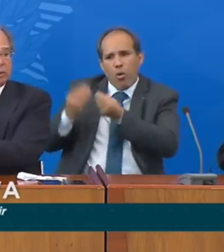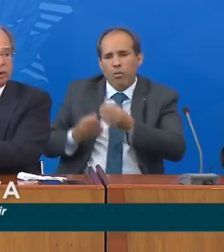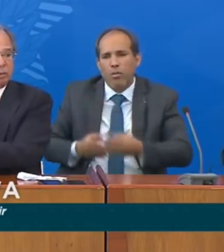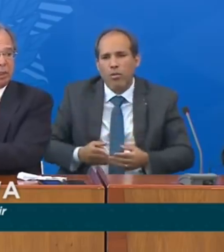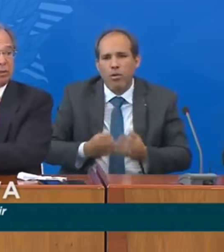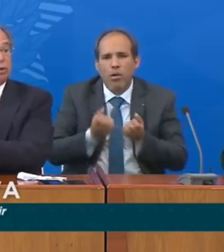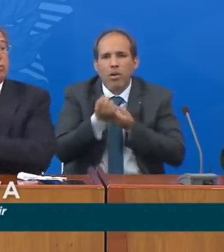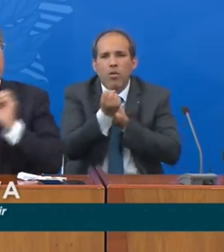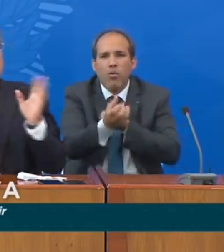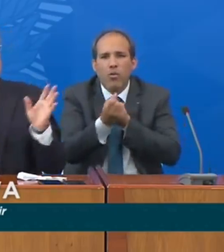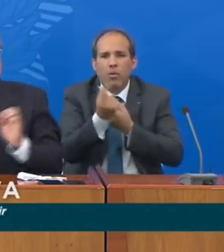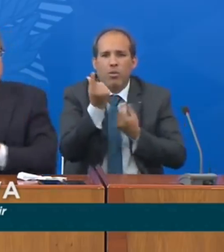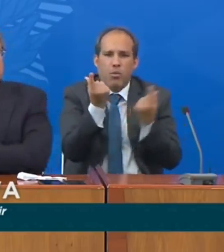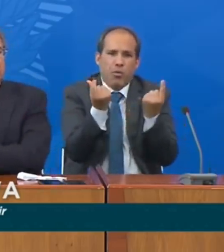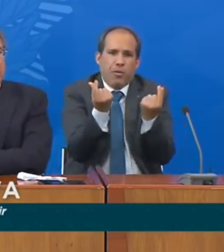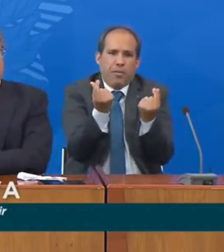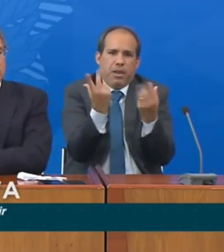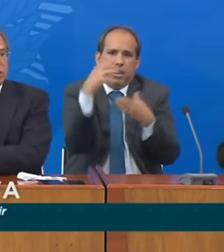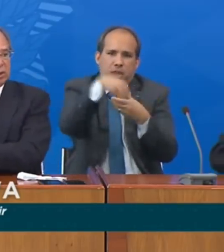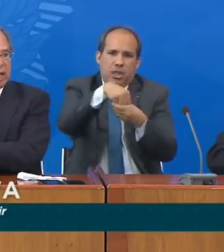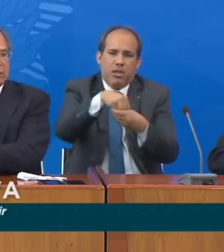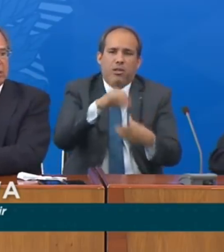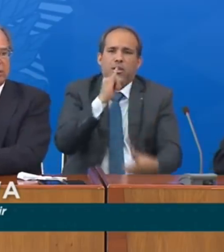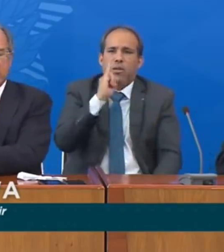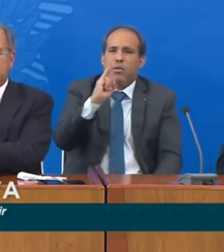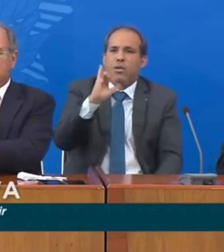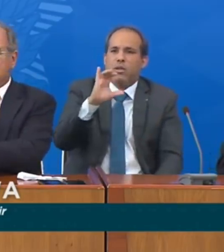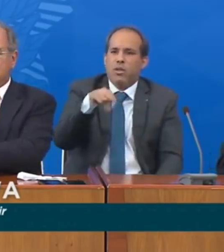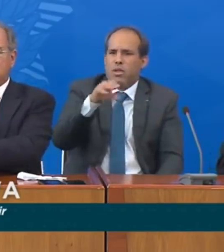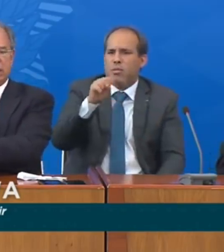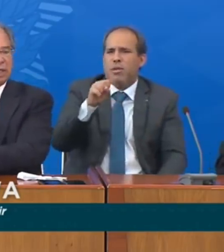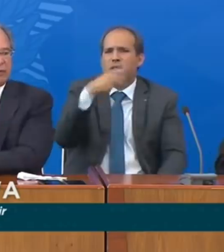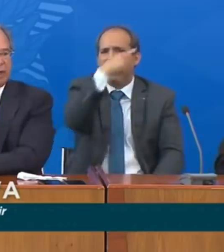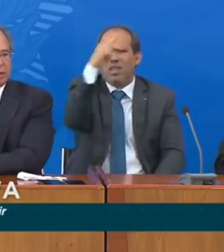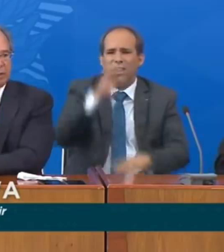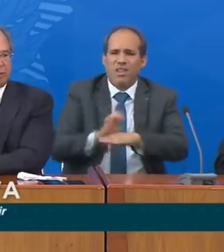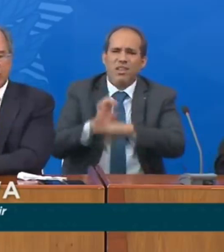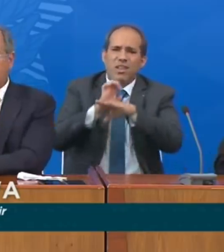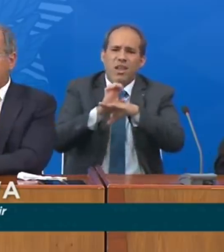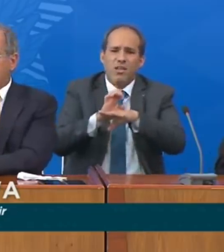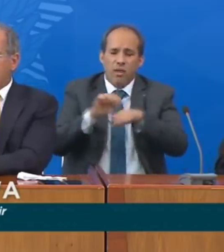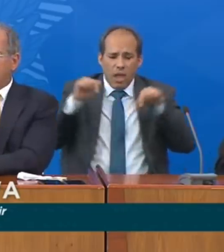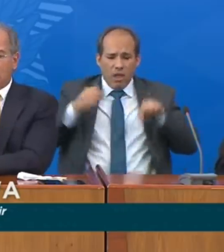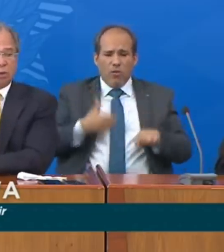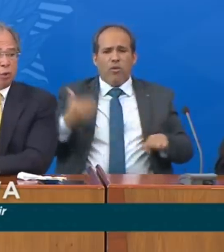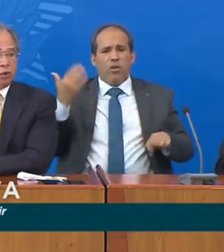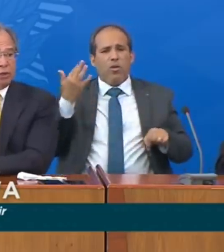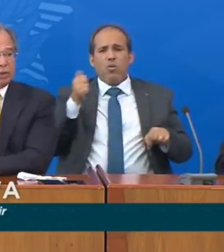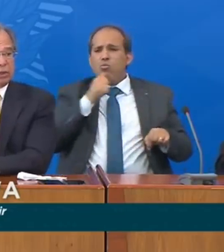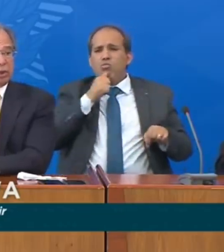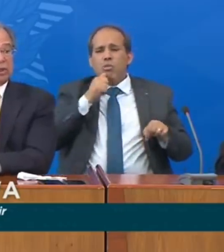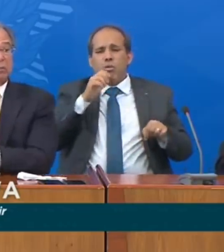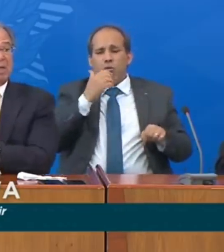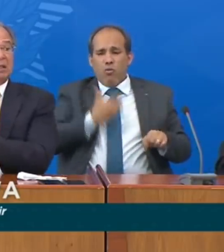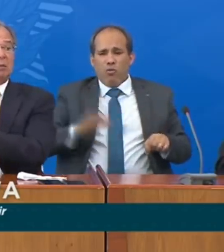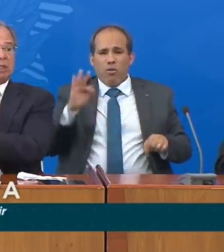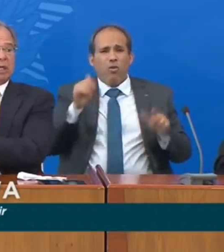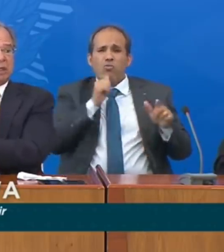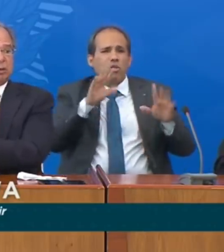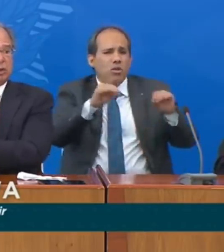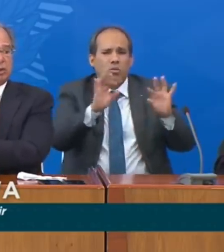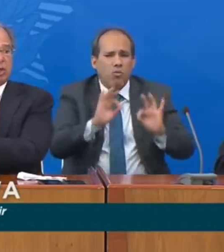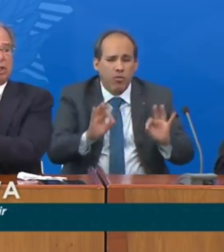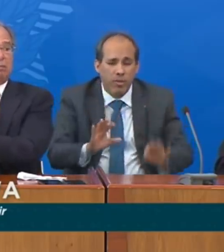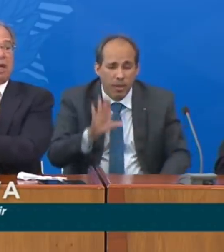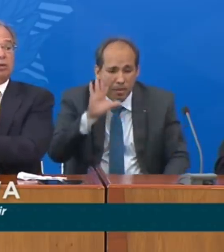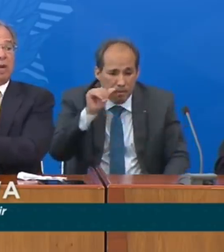formação de preço e como cobrar esse ICMS nos estados, etc., onde não tem interferência. Do nosso ponto de vista, nós também estamos